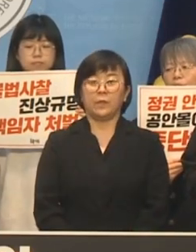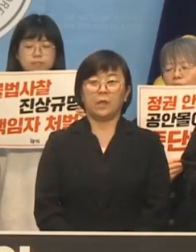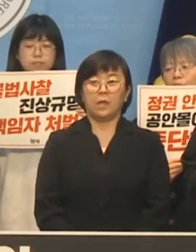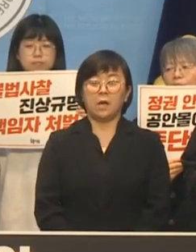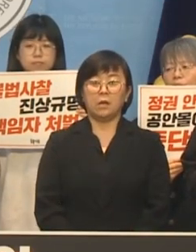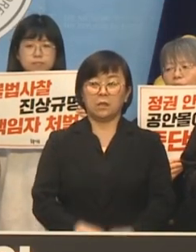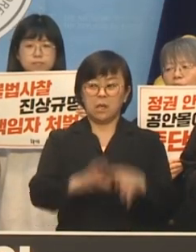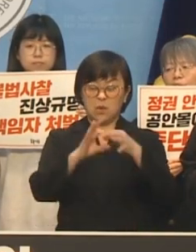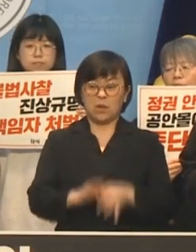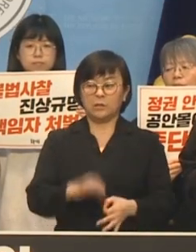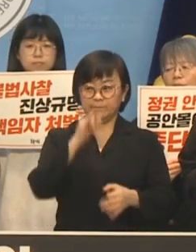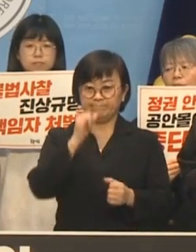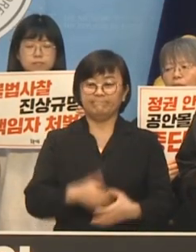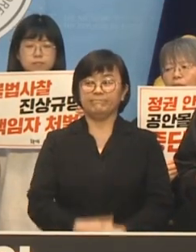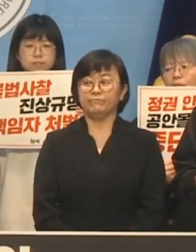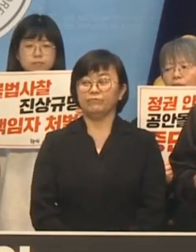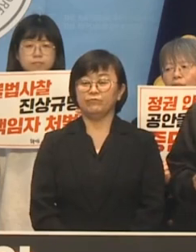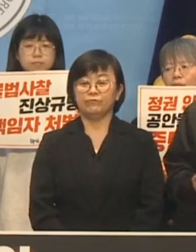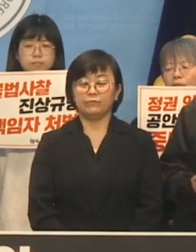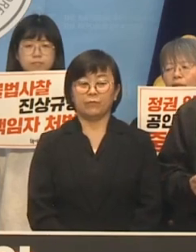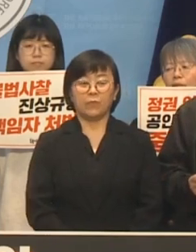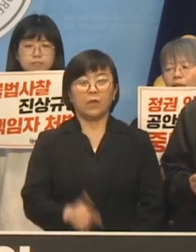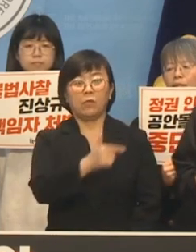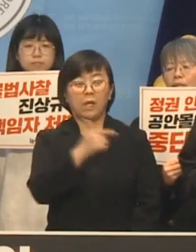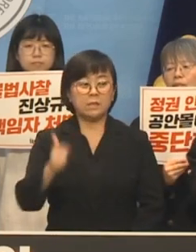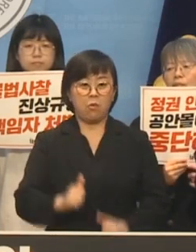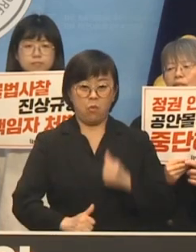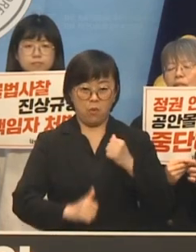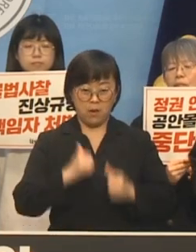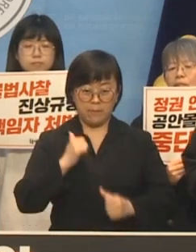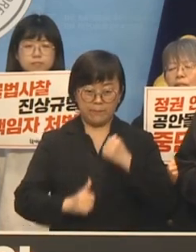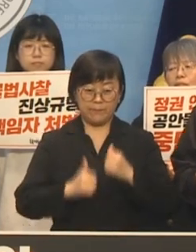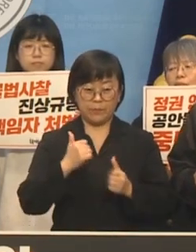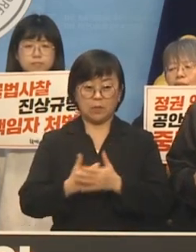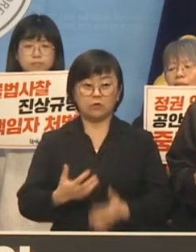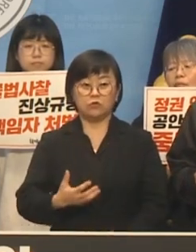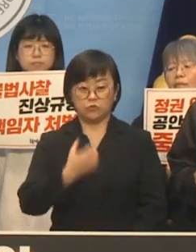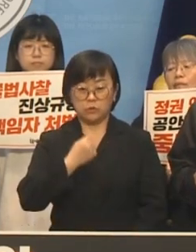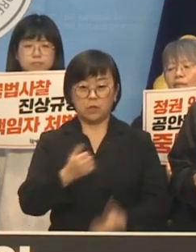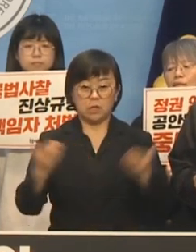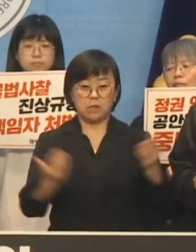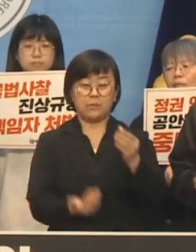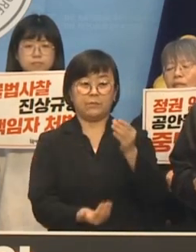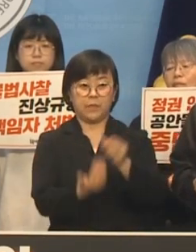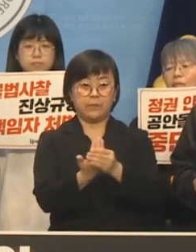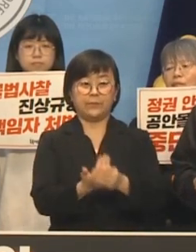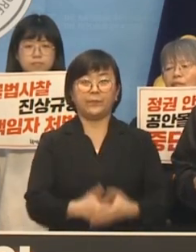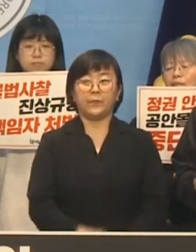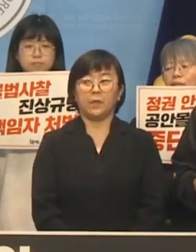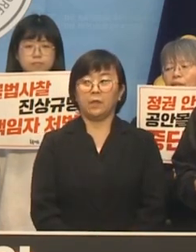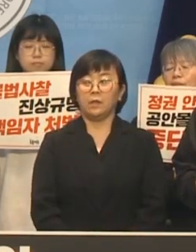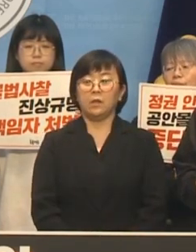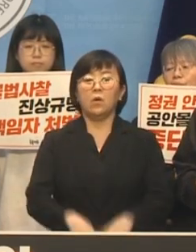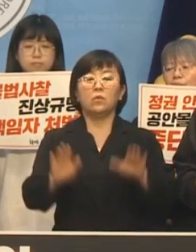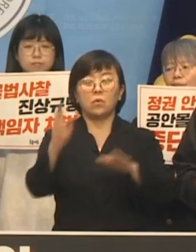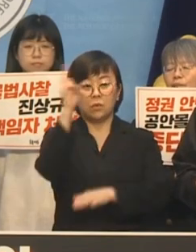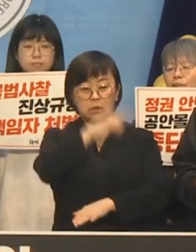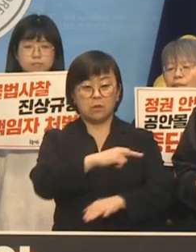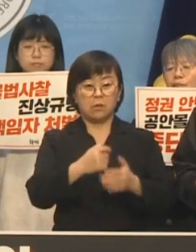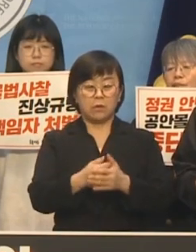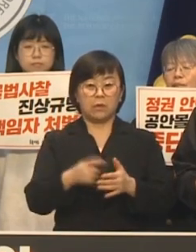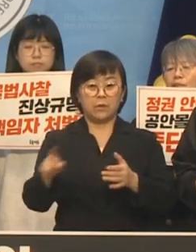좀 이어서 하도록 하겠습니다. 굉장히 분노스럽고 충격적인 일이 벌어졌습니다. 오늘 오전